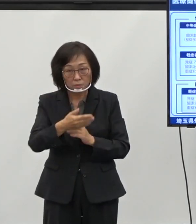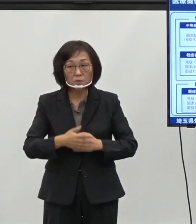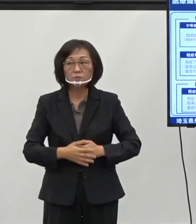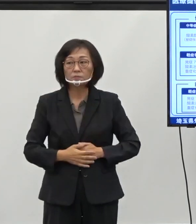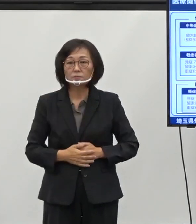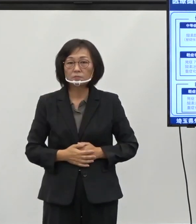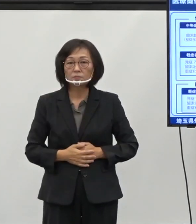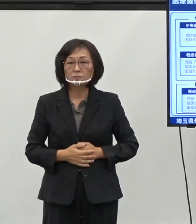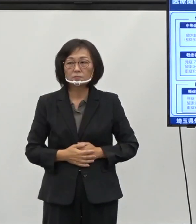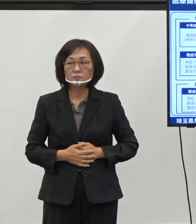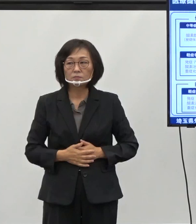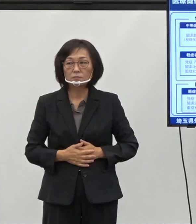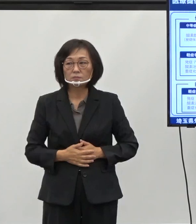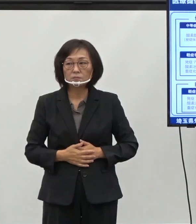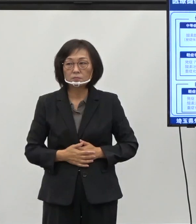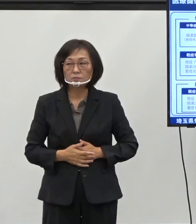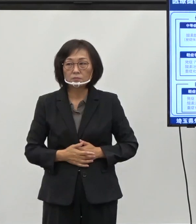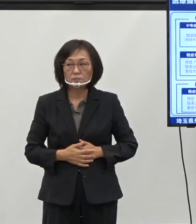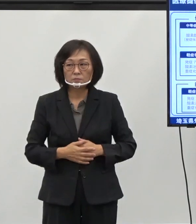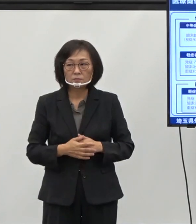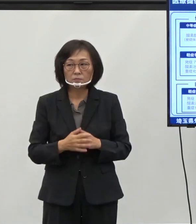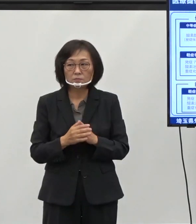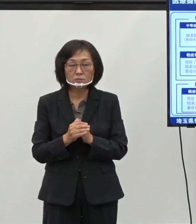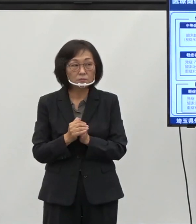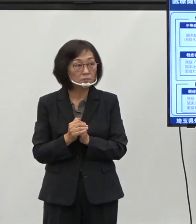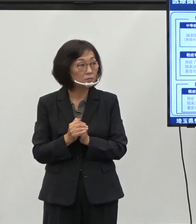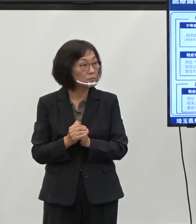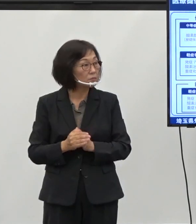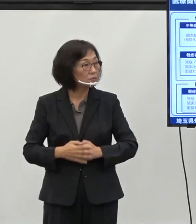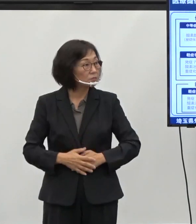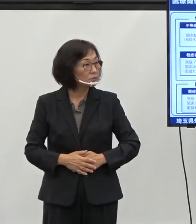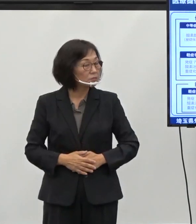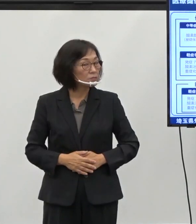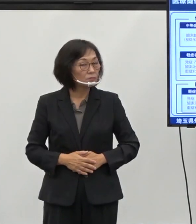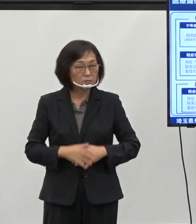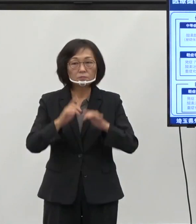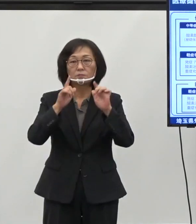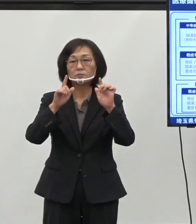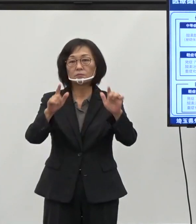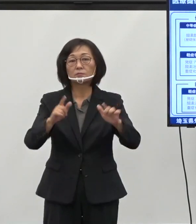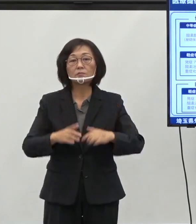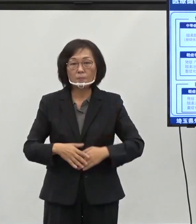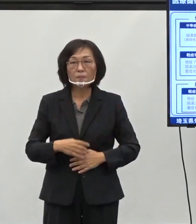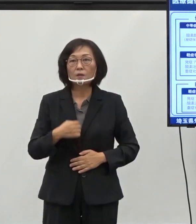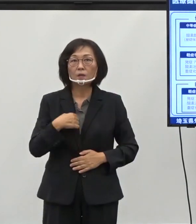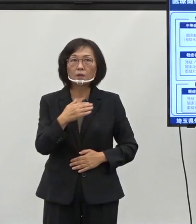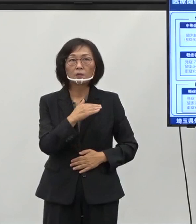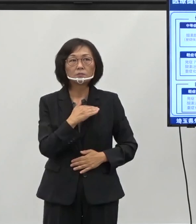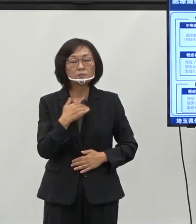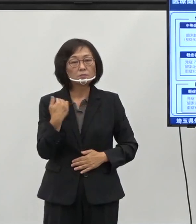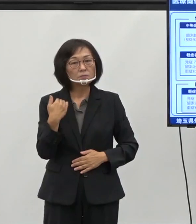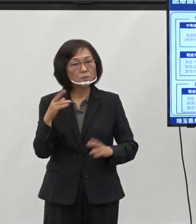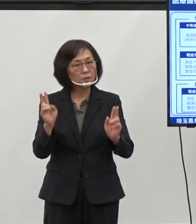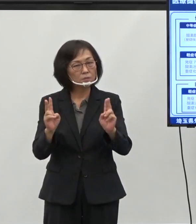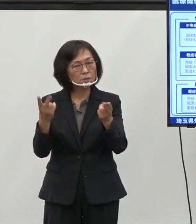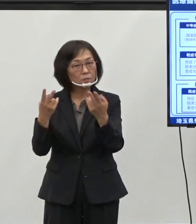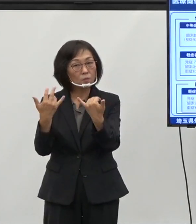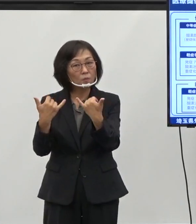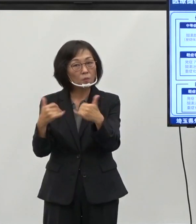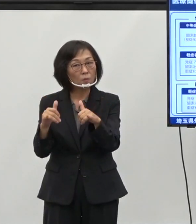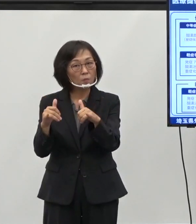ますけど、これについての効果はどれぐらい期待するかというあたりをお願いします。 まず私ども専門家の先生